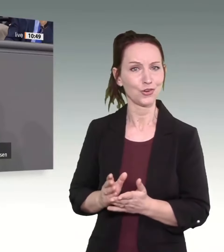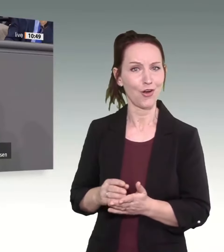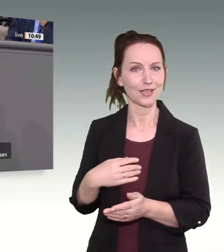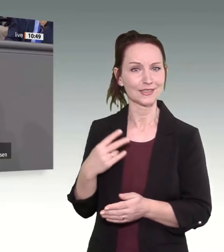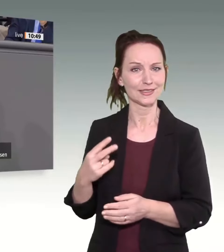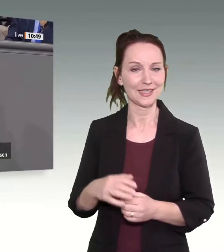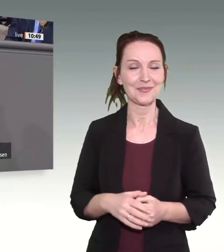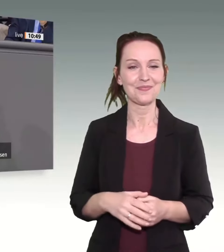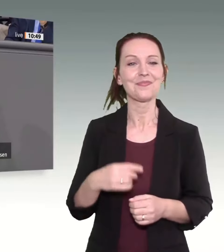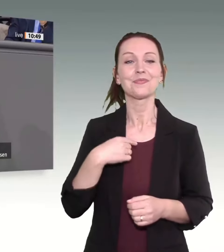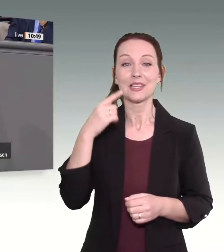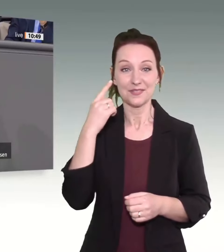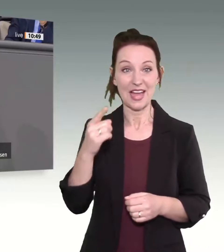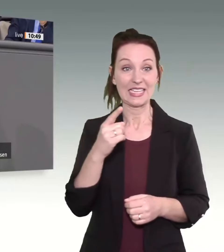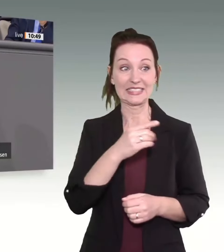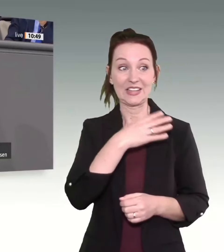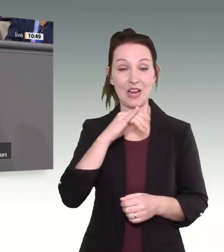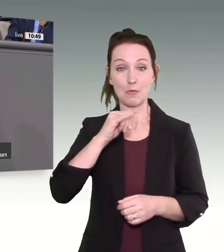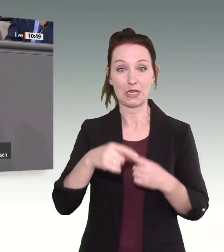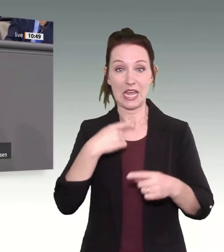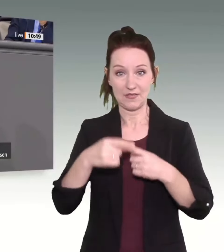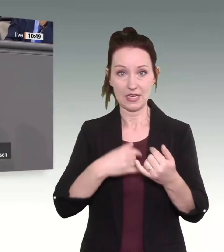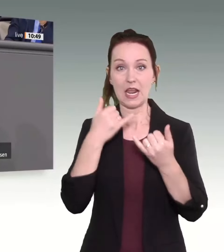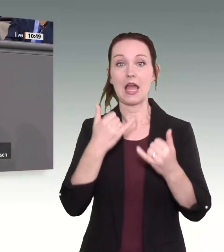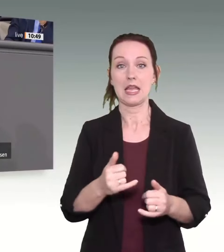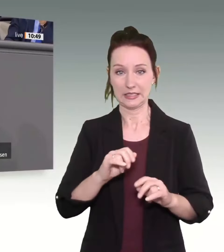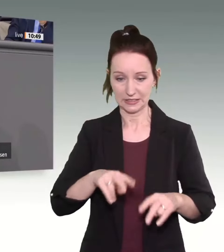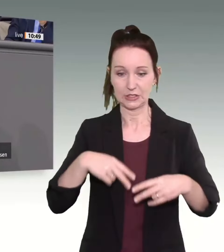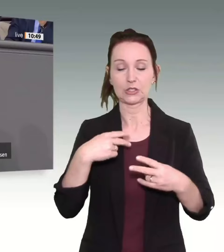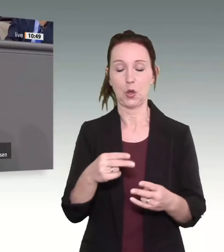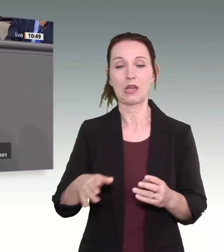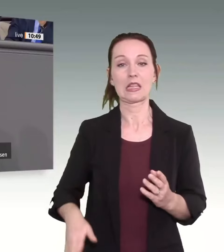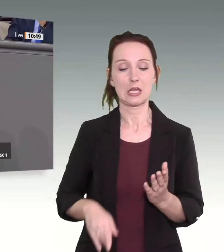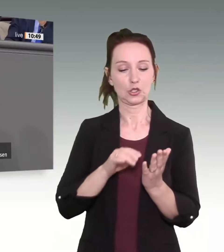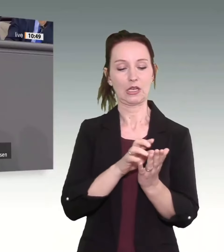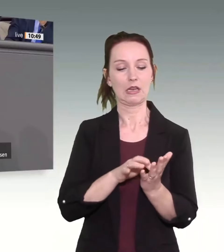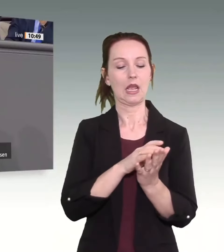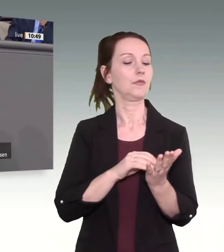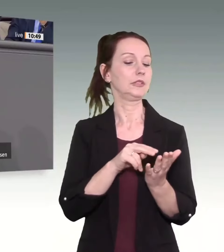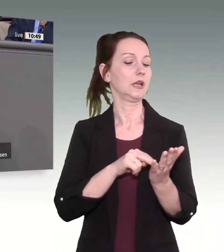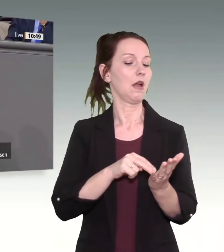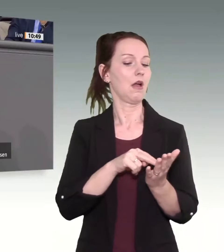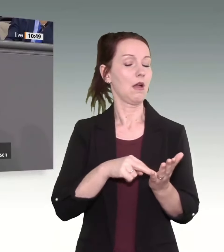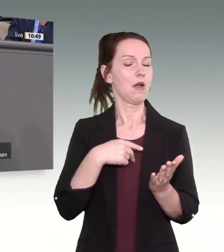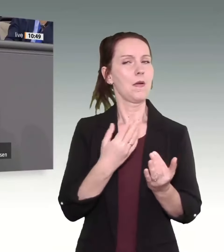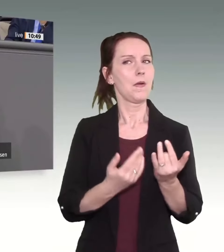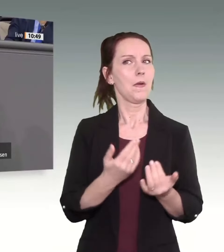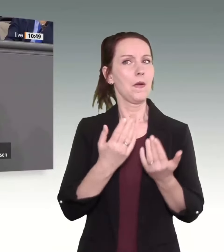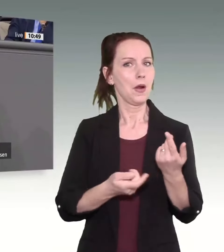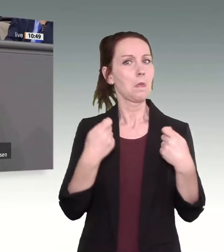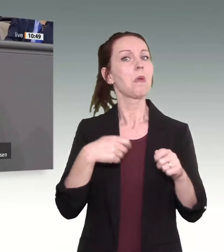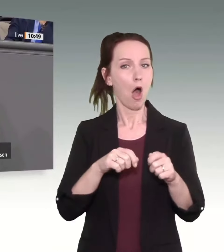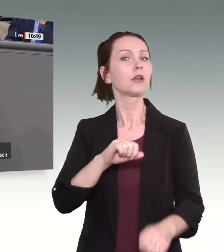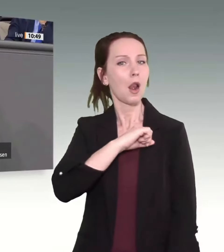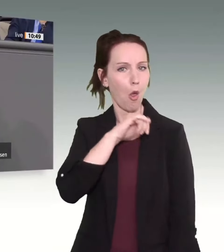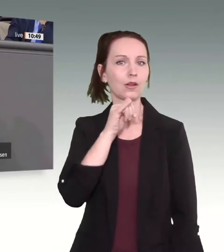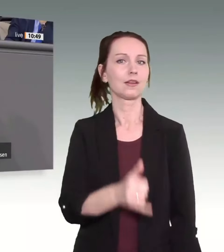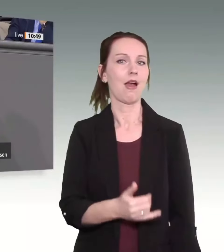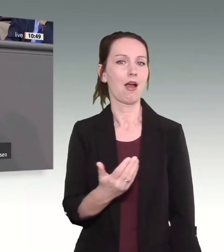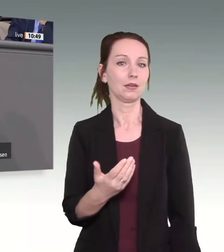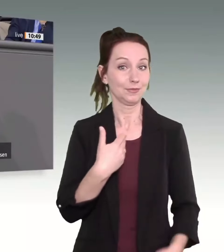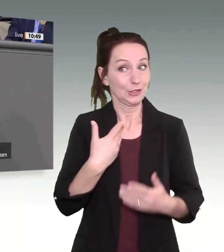Projektentwickler jetzt wieder den Taschenrechner in die Hand nehmen werden und feststellen, es lohnt sich wieder für sie zu bauen. Und das war das, was wir erreichen